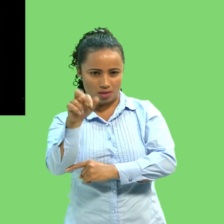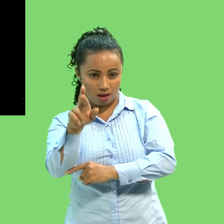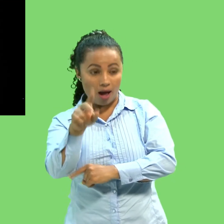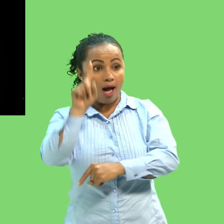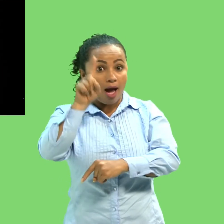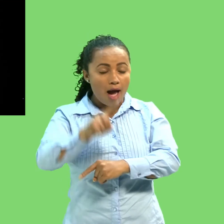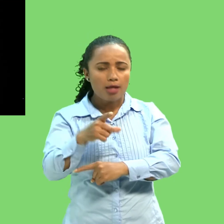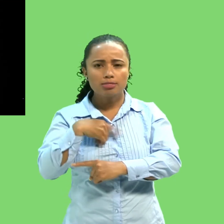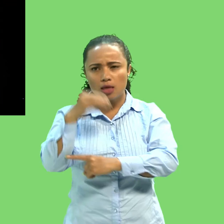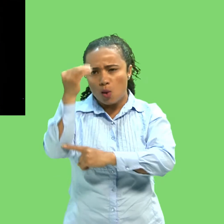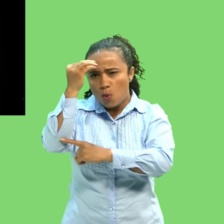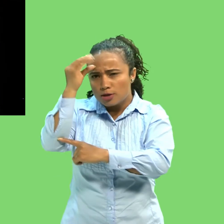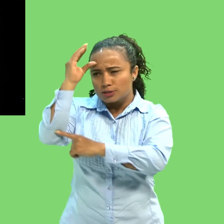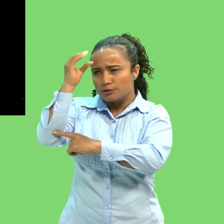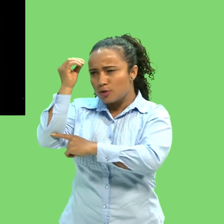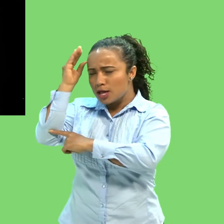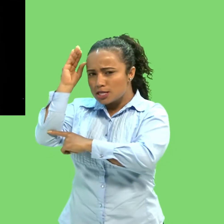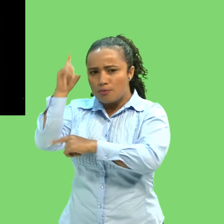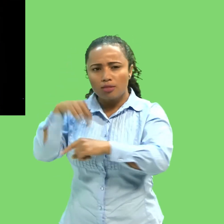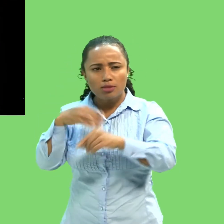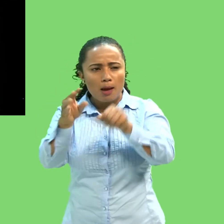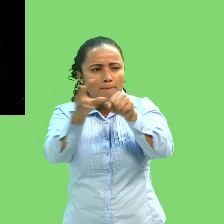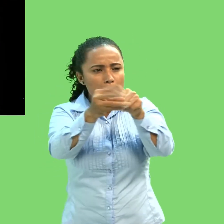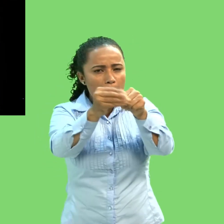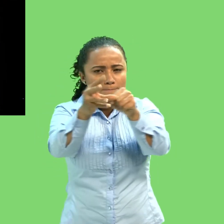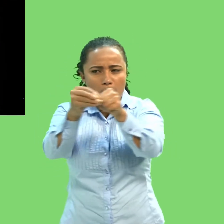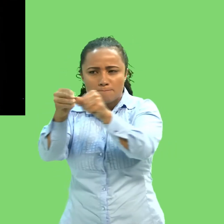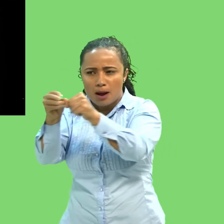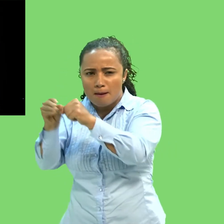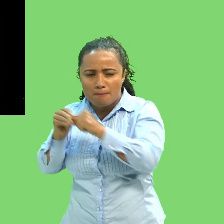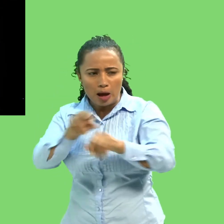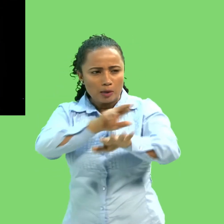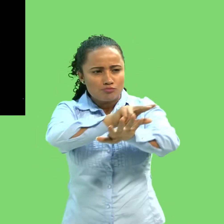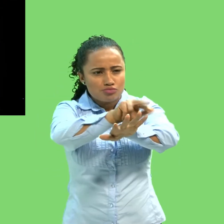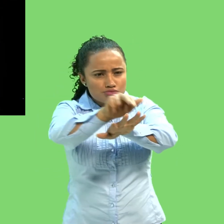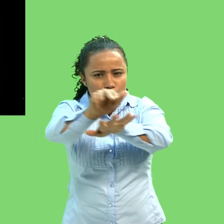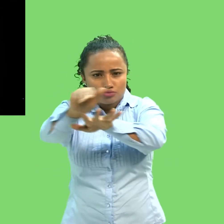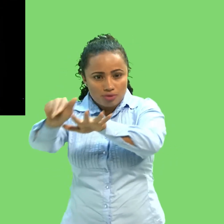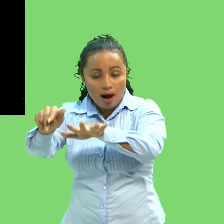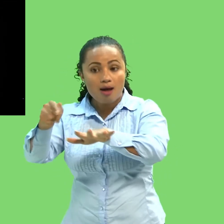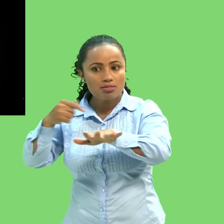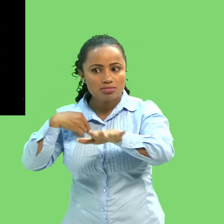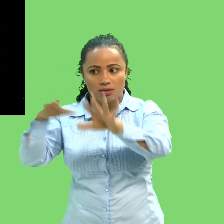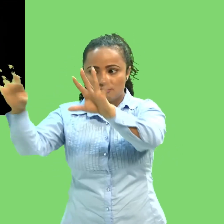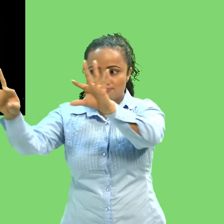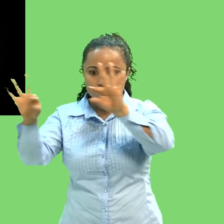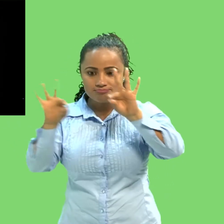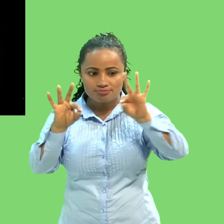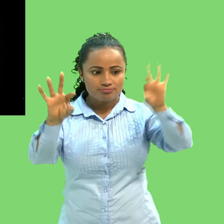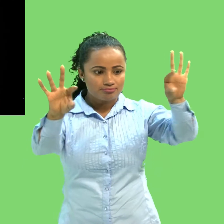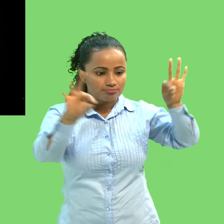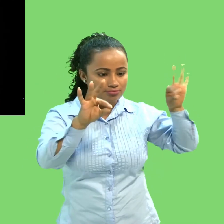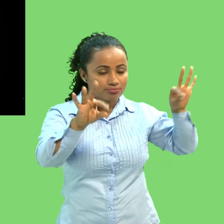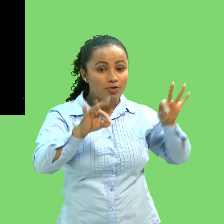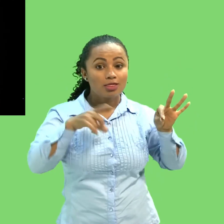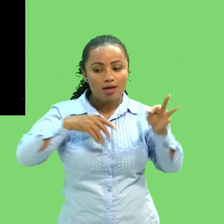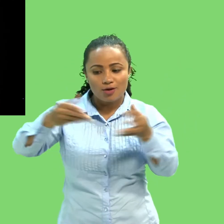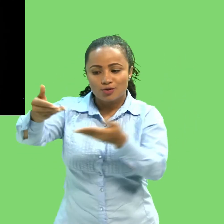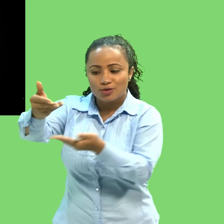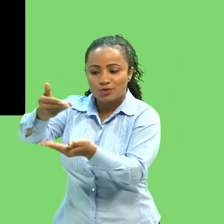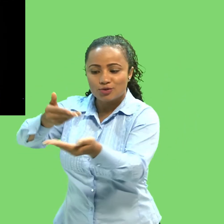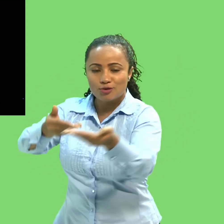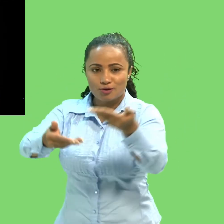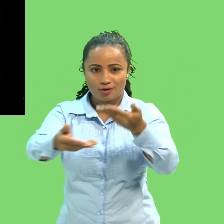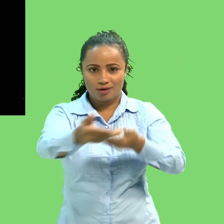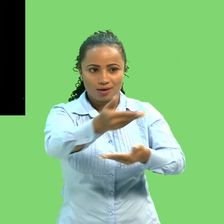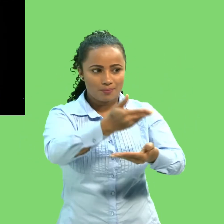conhecimentos de forma recíproca, ou seja, há uma ideia de troca. Tá?